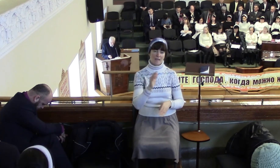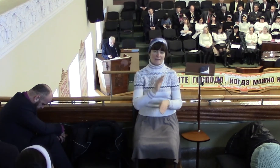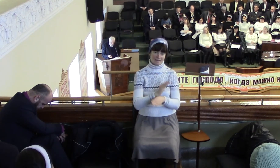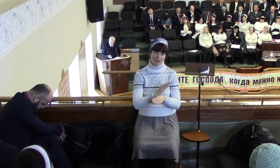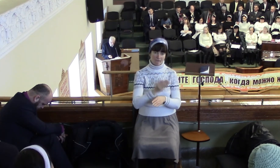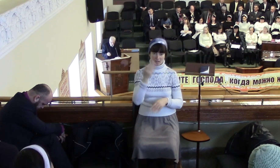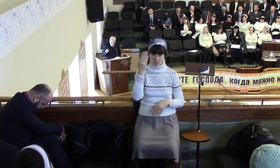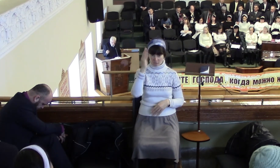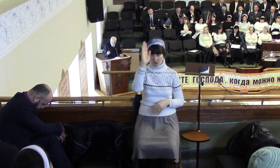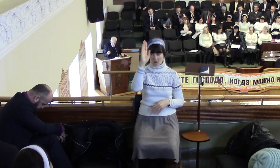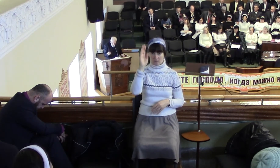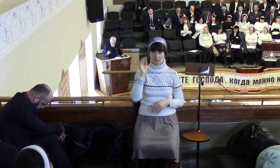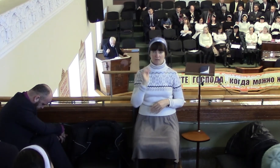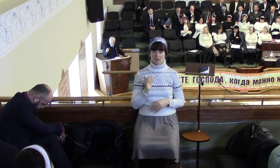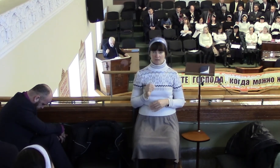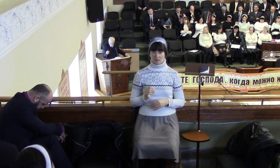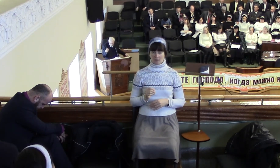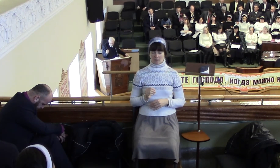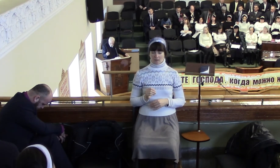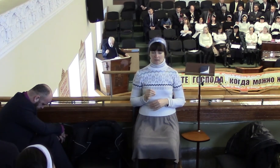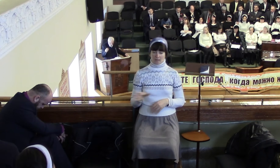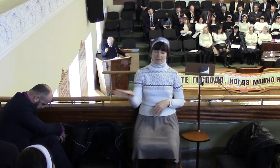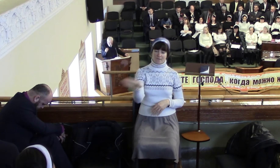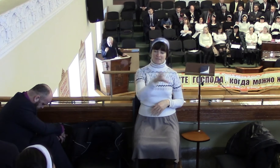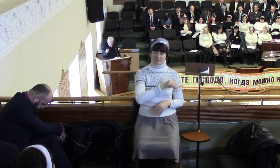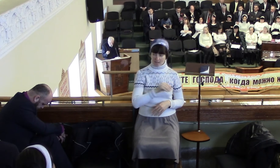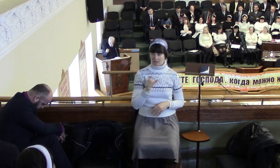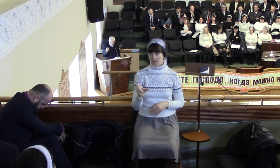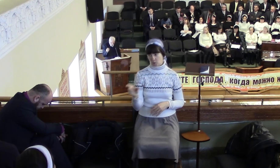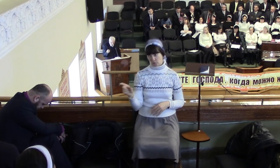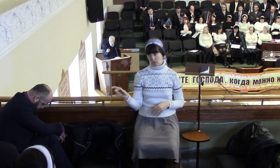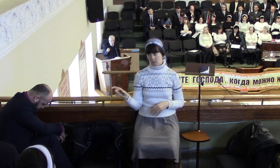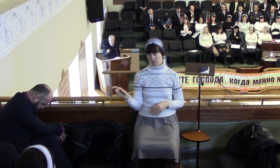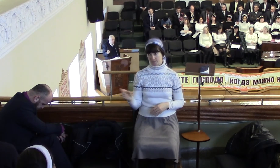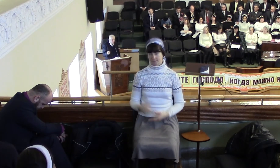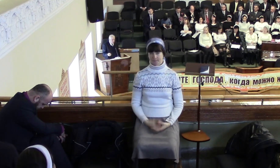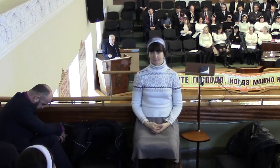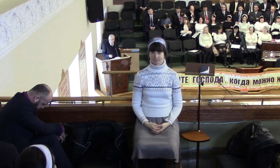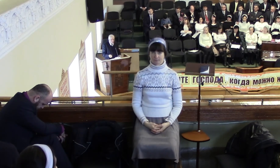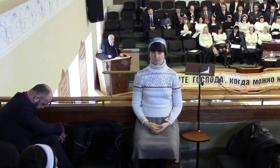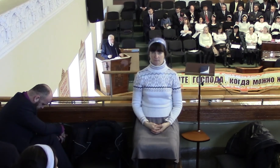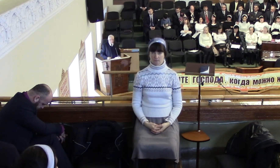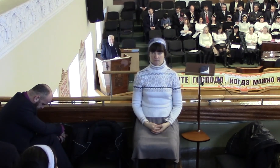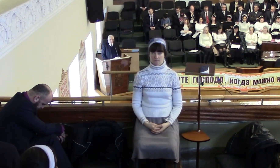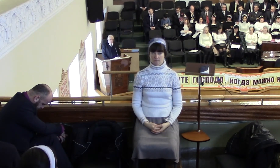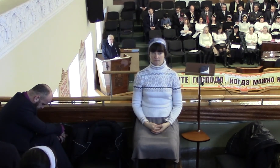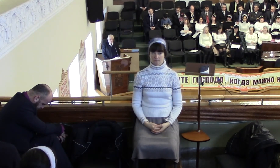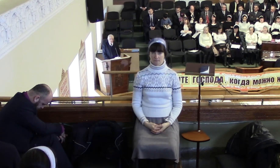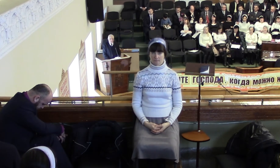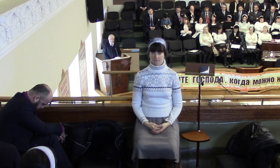мы читаем, апостол Петр пишет первое послание Петра, 5 глава, 8 стих.